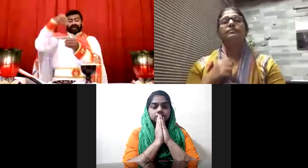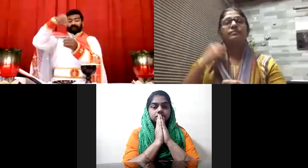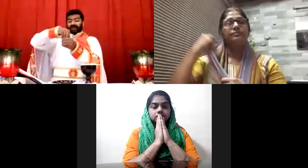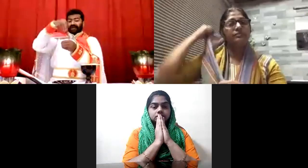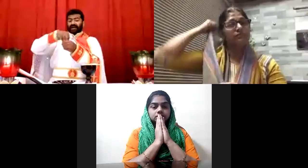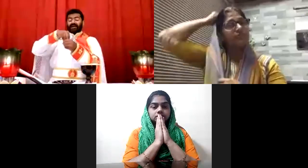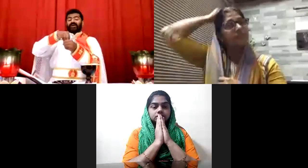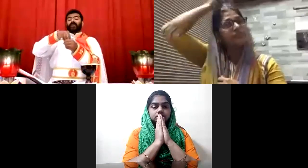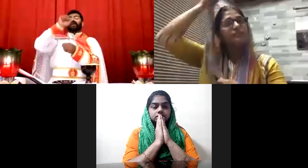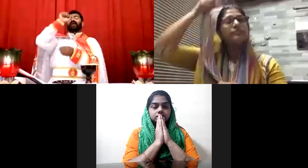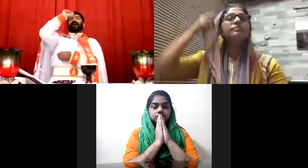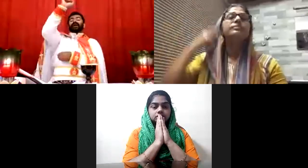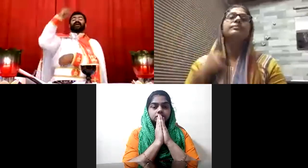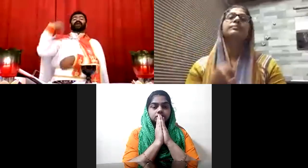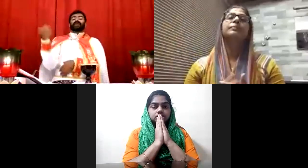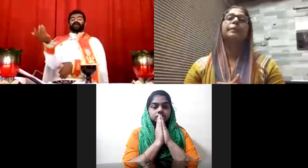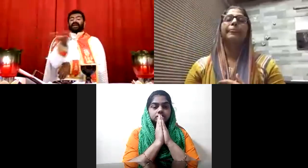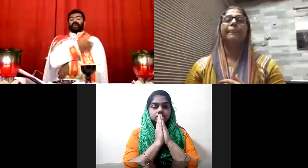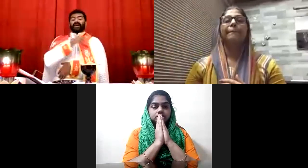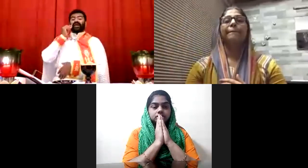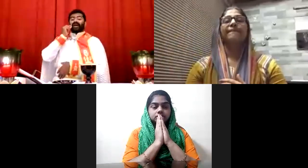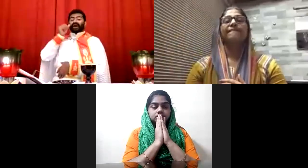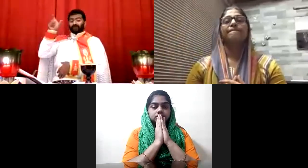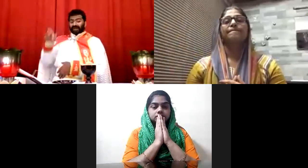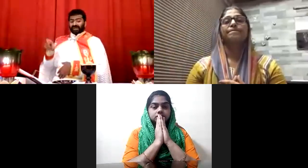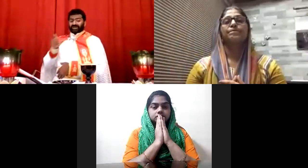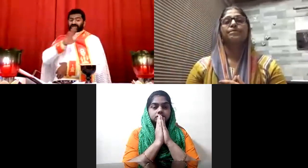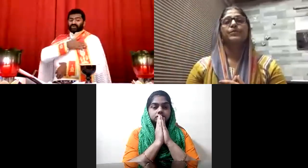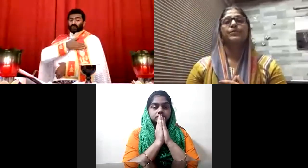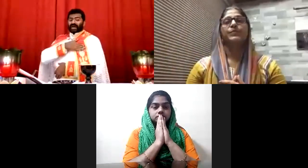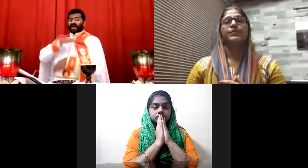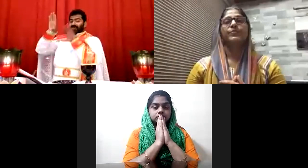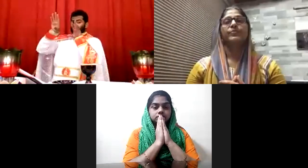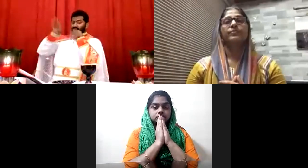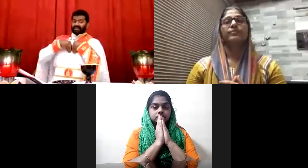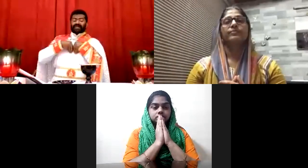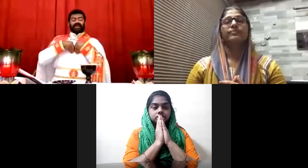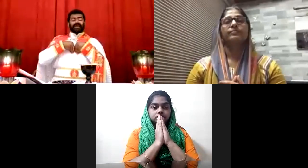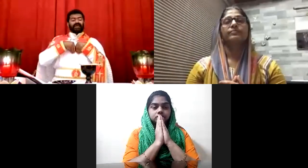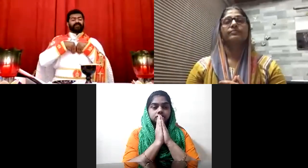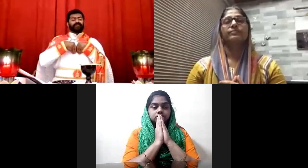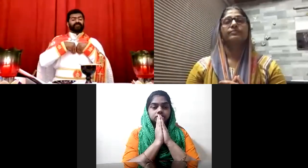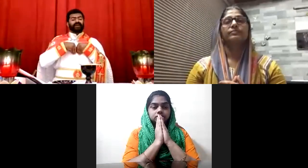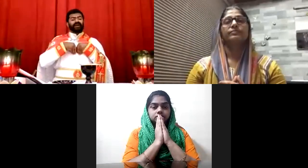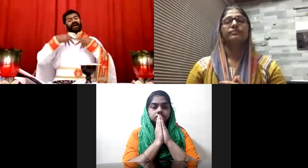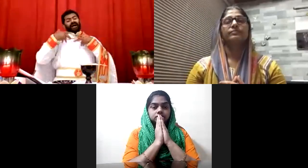ഞങ്ങളെ പങ്കുകാരാക്കുക. അങ്ങ് ഞങ്ങളുടെ മനുഷ്യ സ്വഭാവം